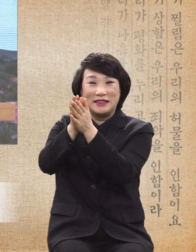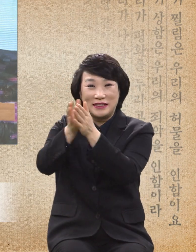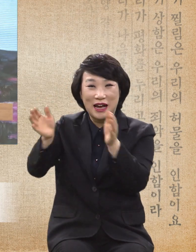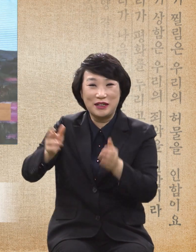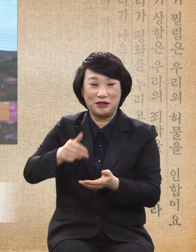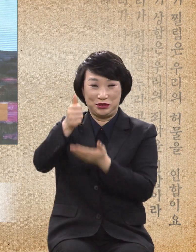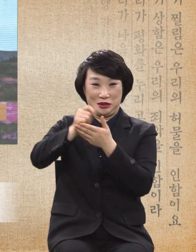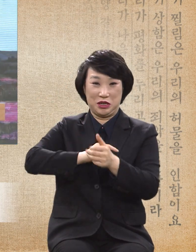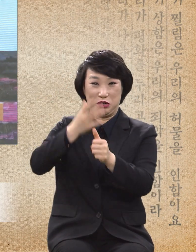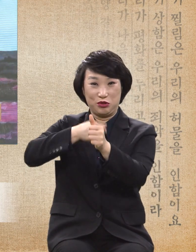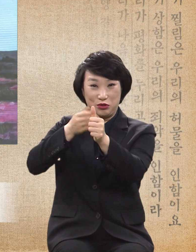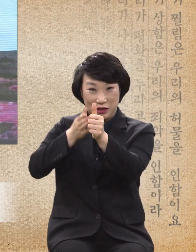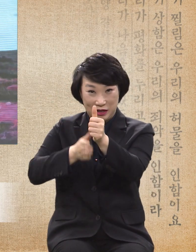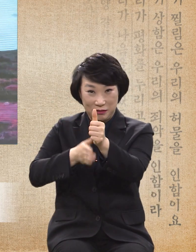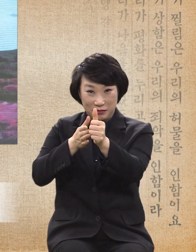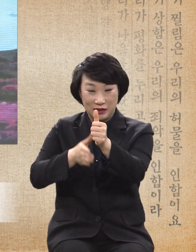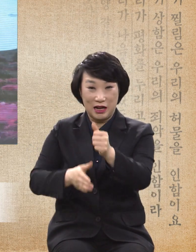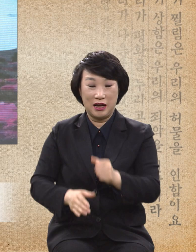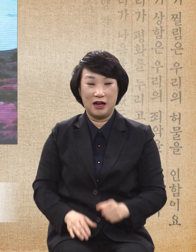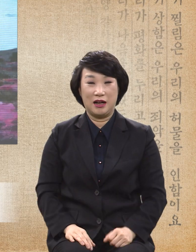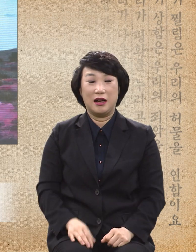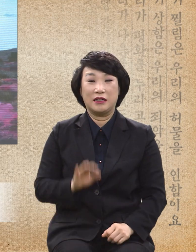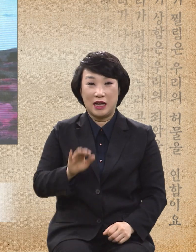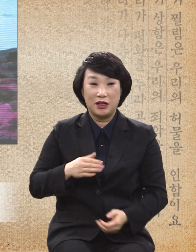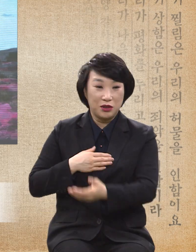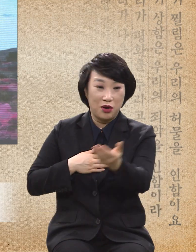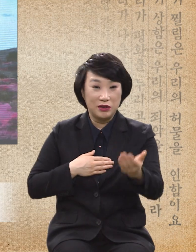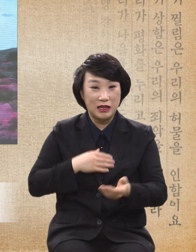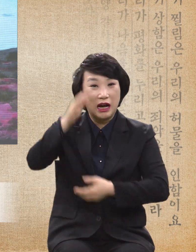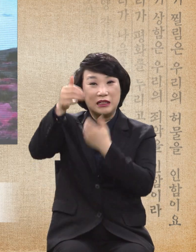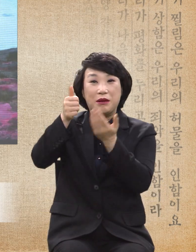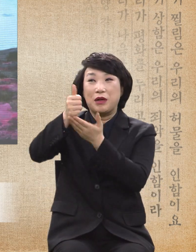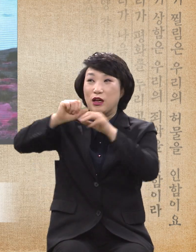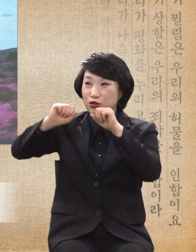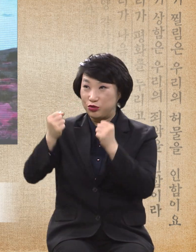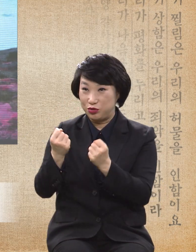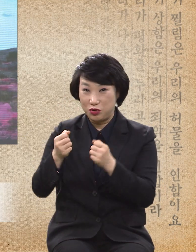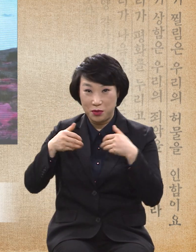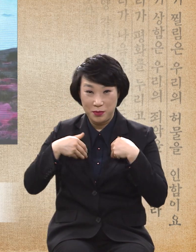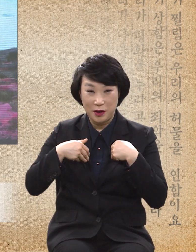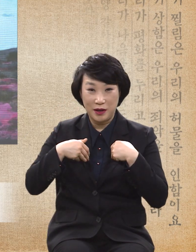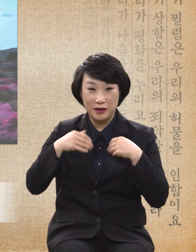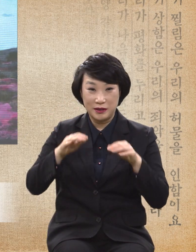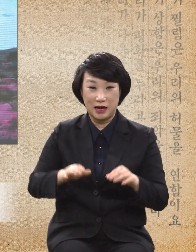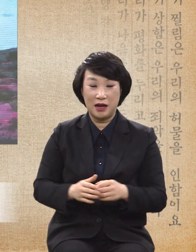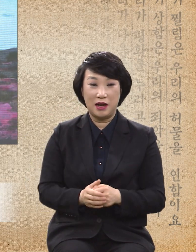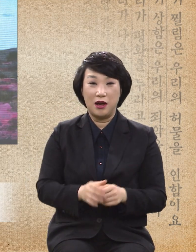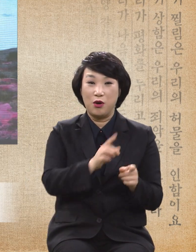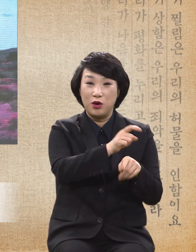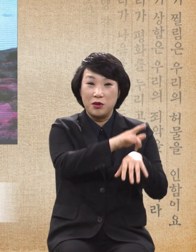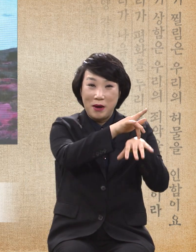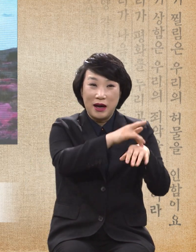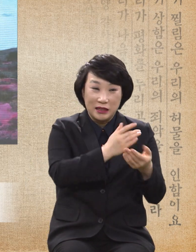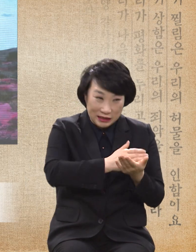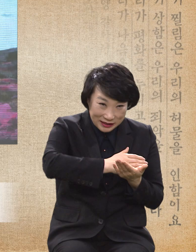이름으로 축원합니다. 그런즉 너희는 하나님께 순복하라.